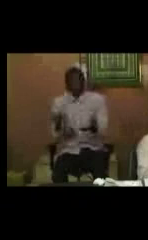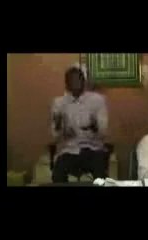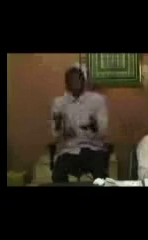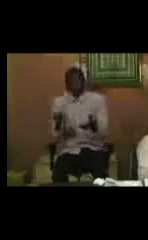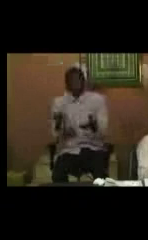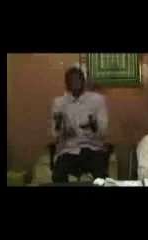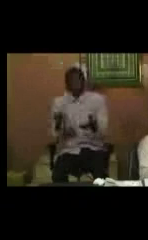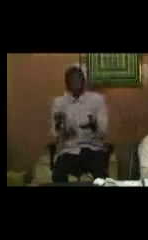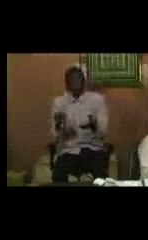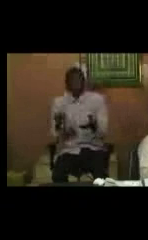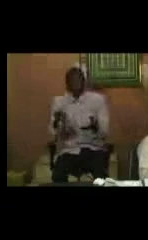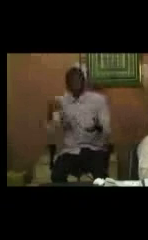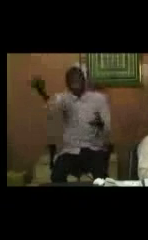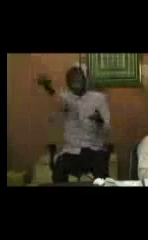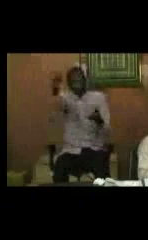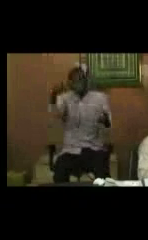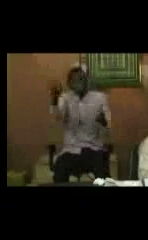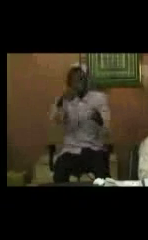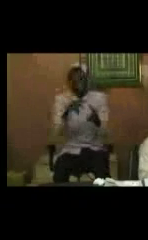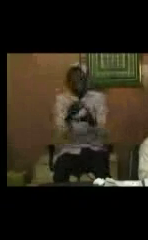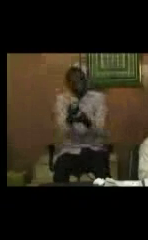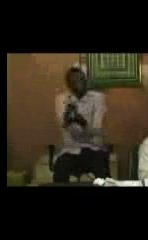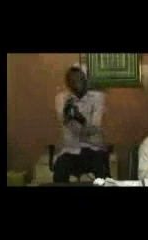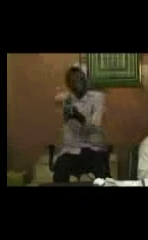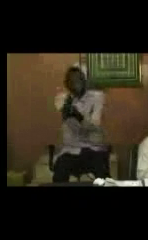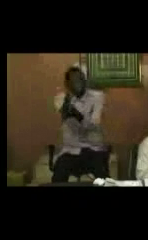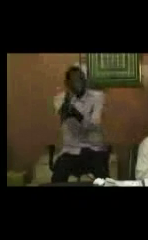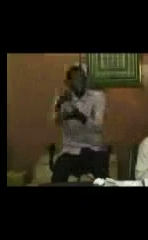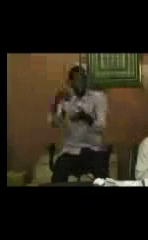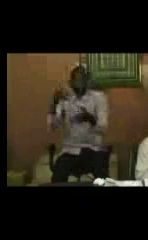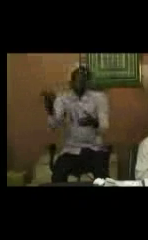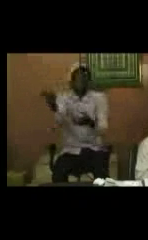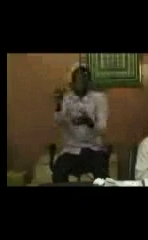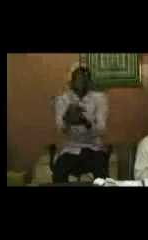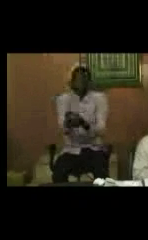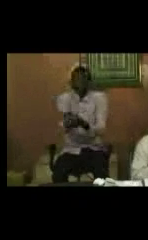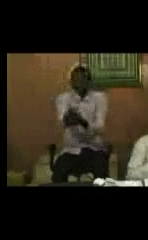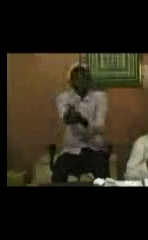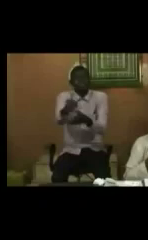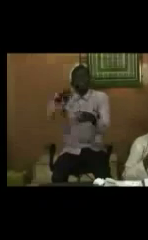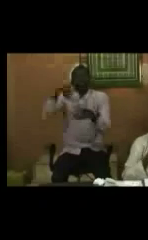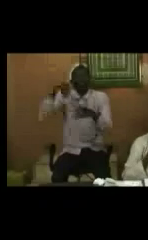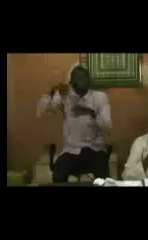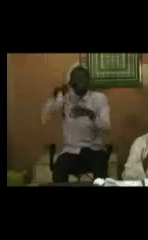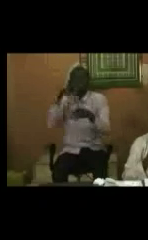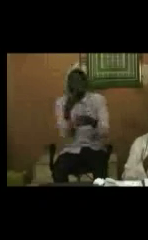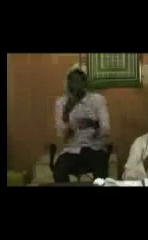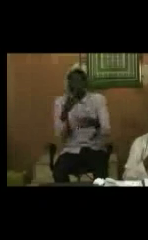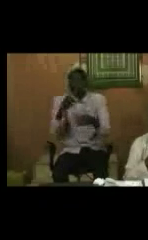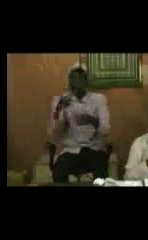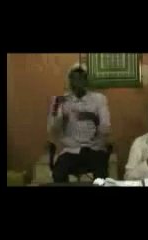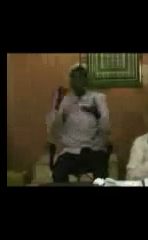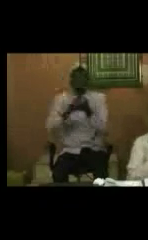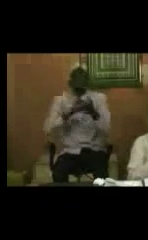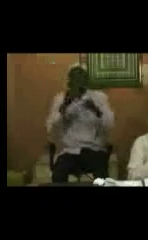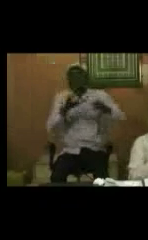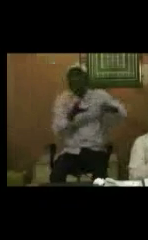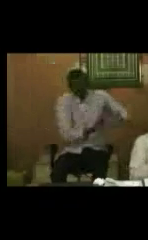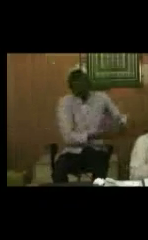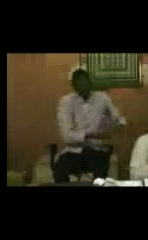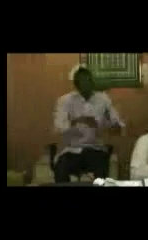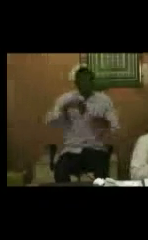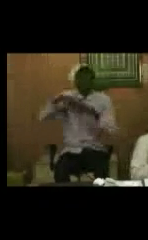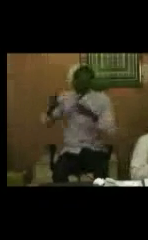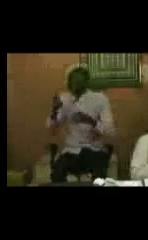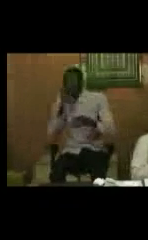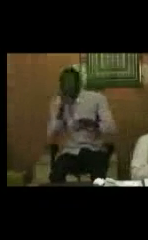eja iru eja yo wo ri o je to ba ku fun ara re pe ah eja yi o si je ki npa ni o ta lo yen ki lo yen